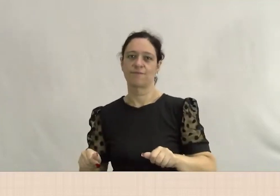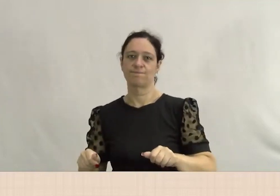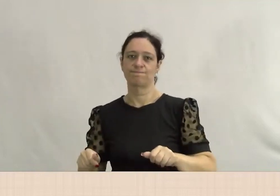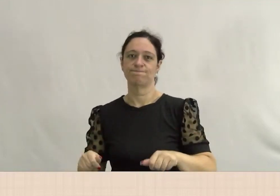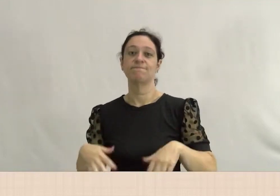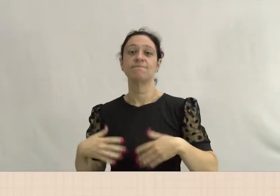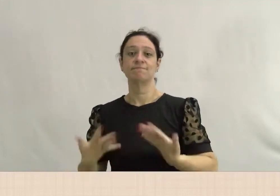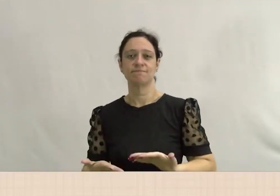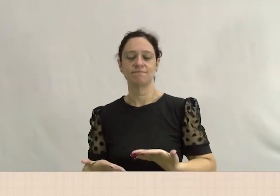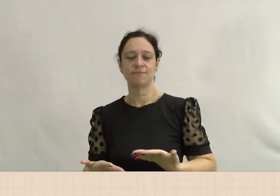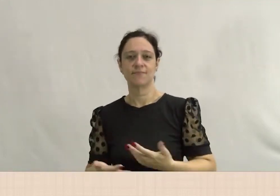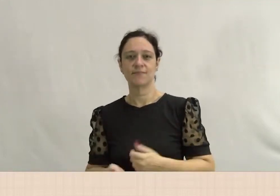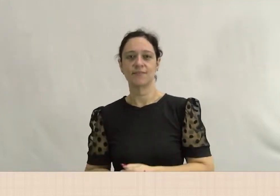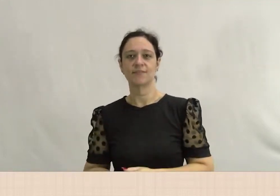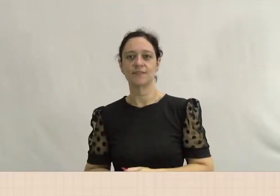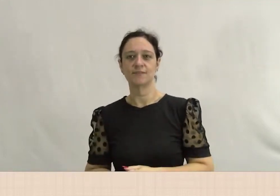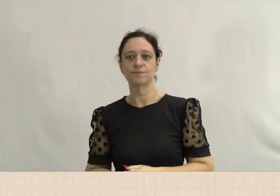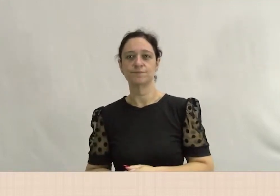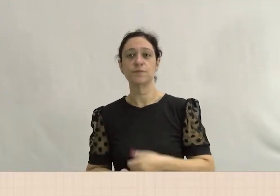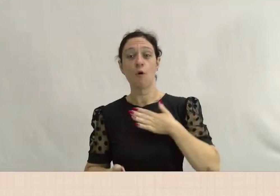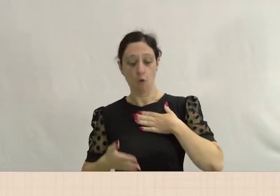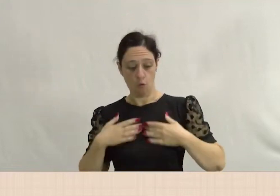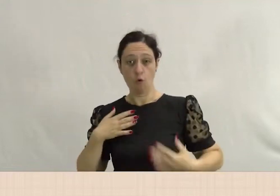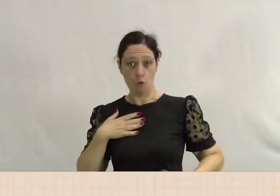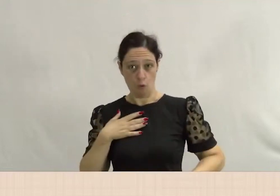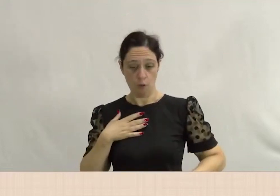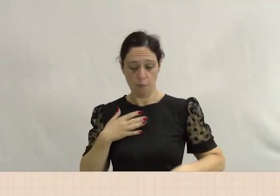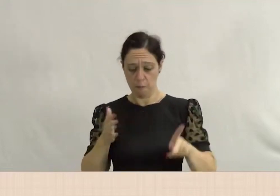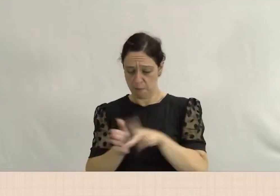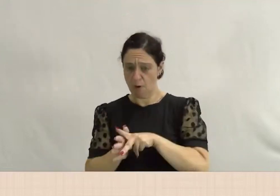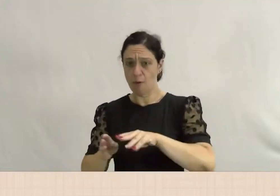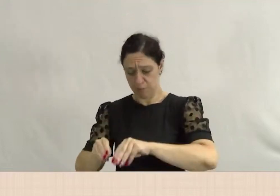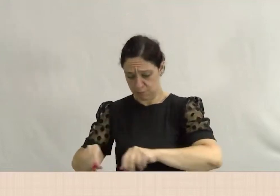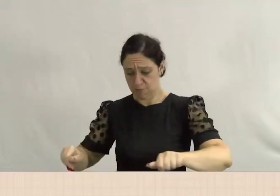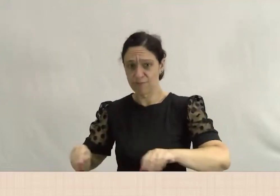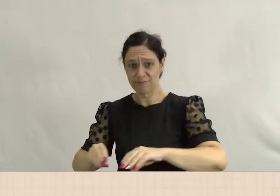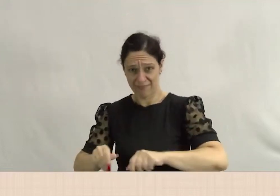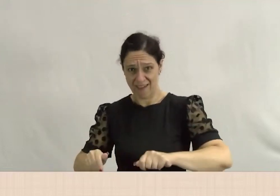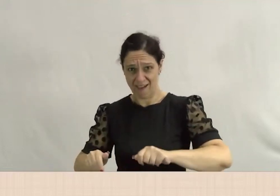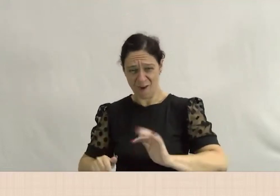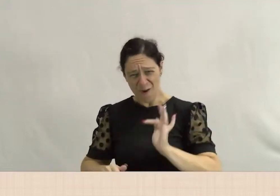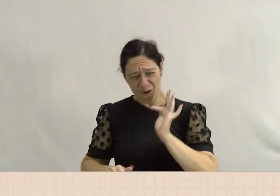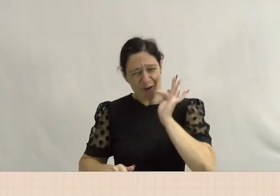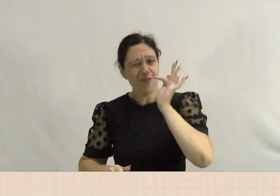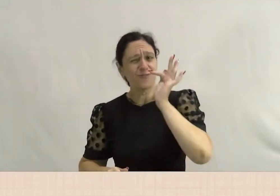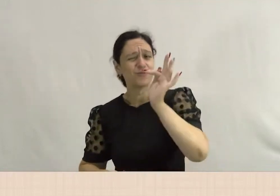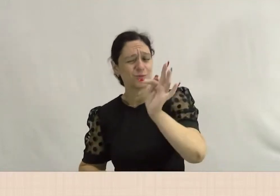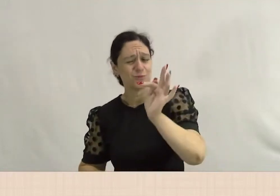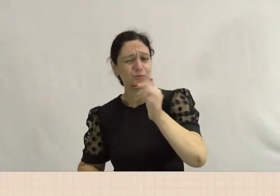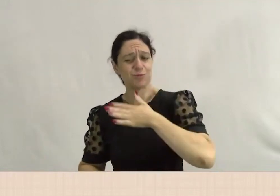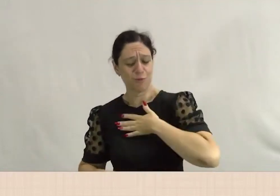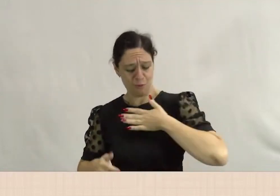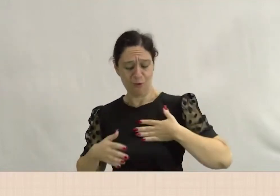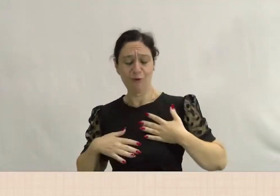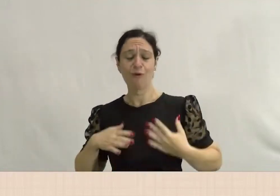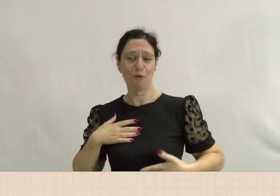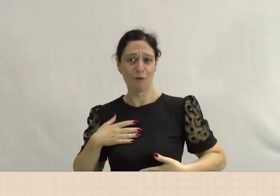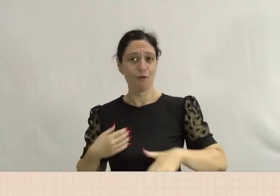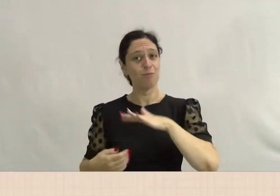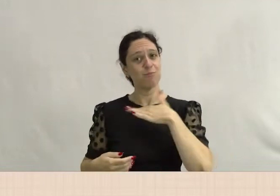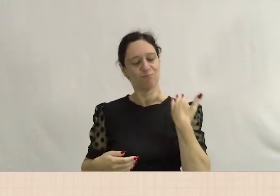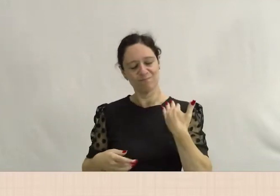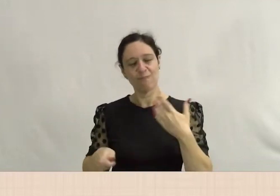nosso corpo é dessa terra. Um dia, esse corpo